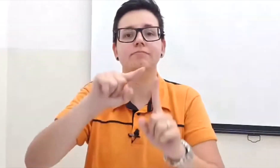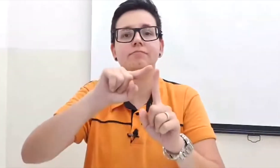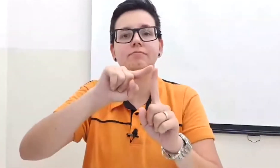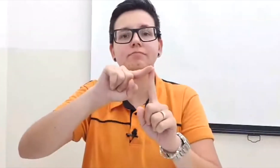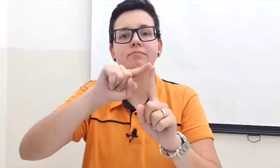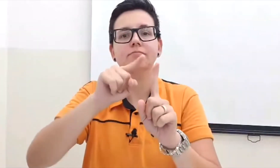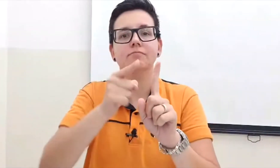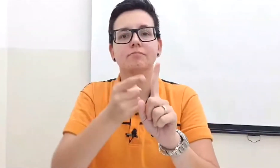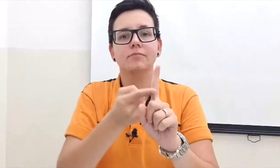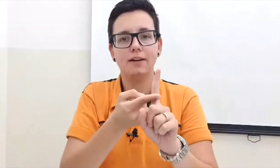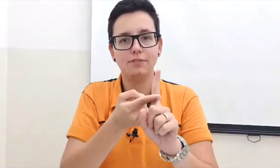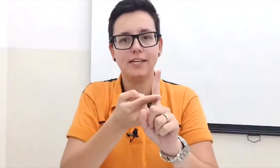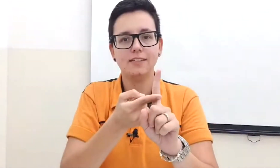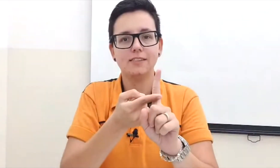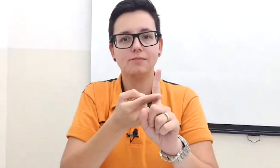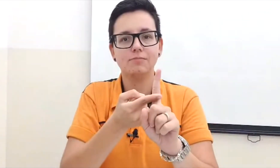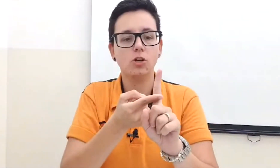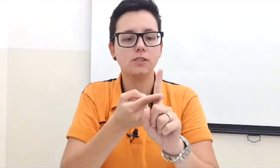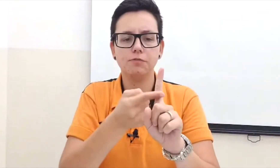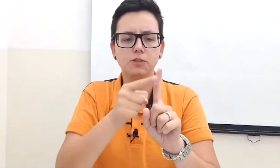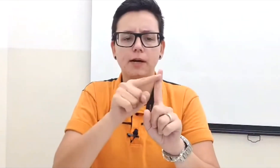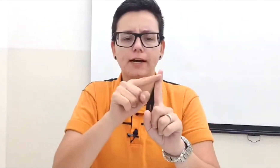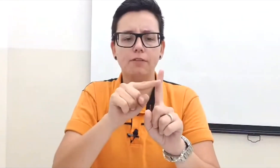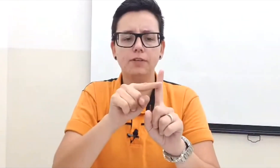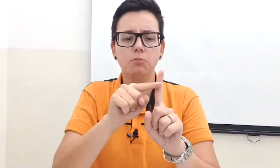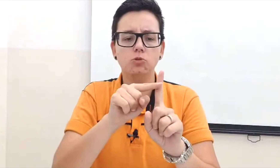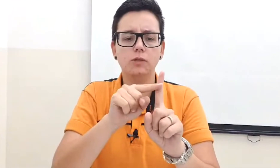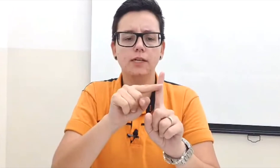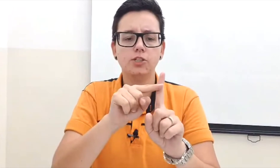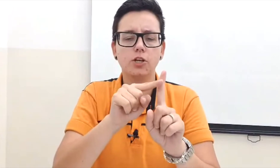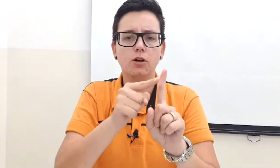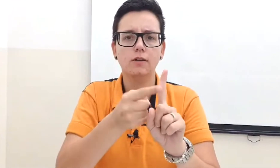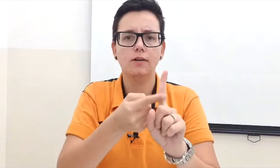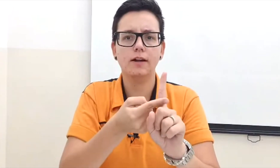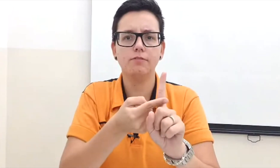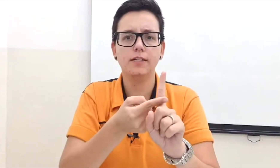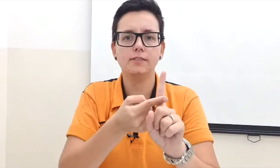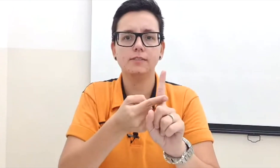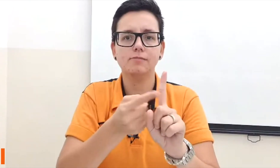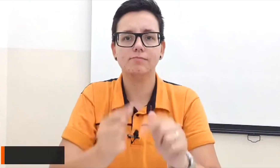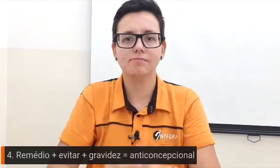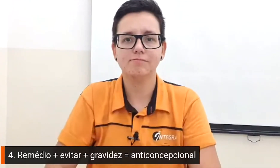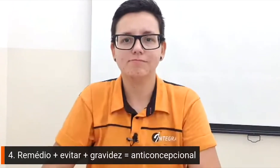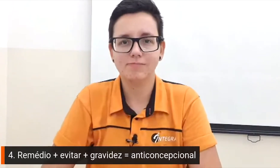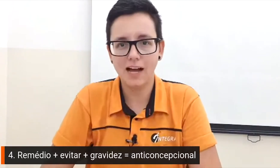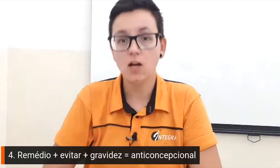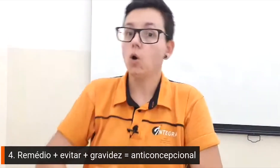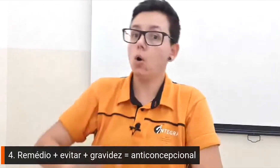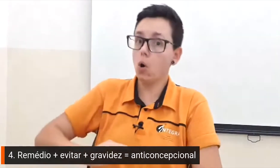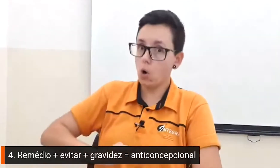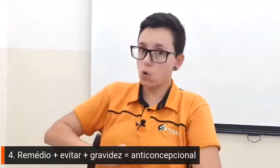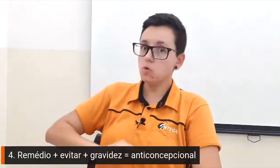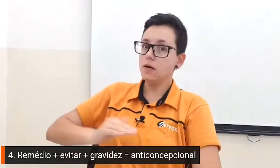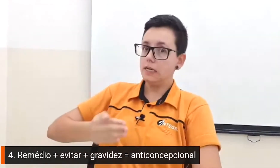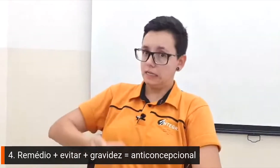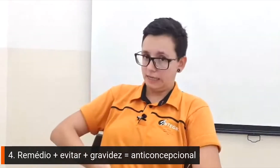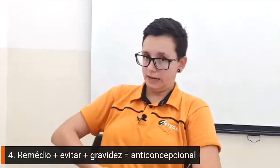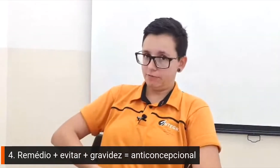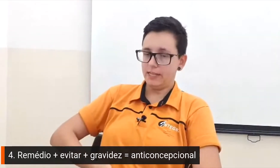gravidez. Nossa, fiz uma grávida muito grande aqui, ó. Gravidez. tá? Ou gravidez,